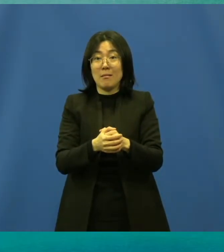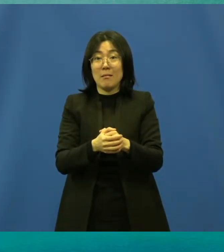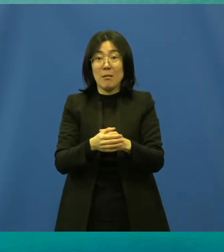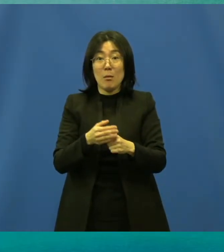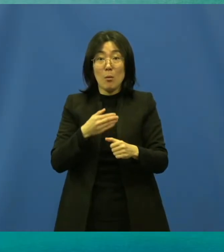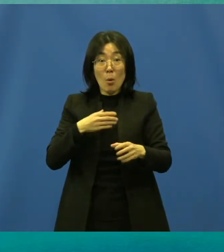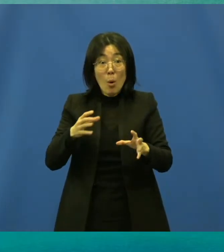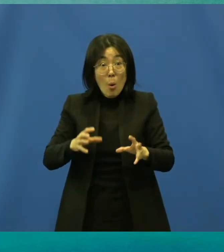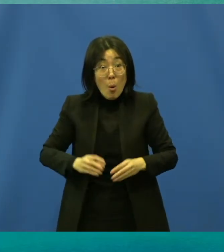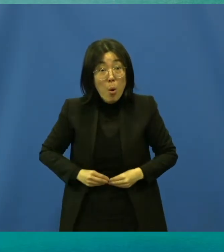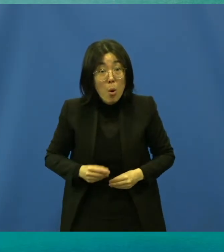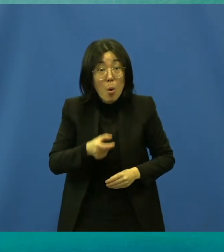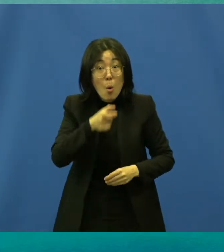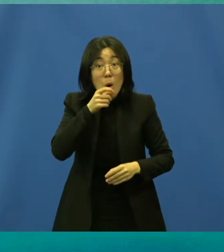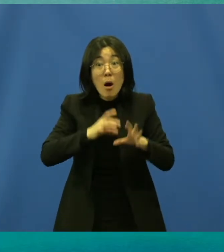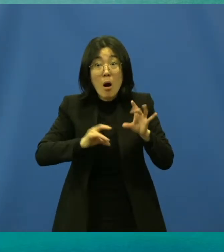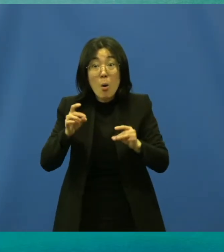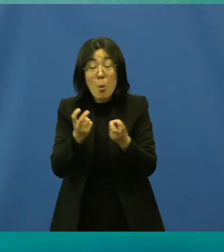수업이에요.